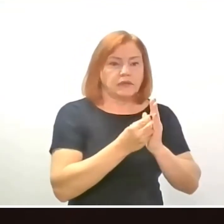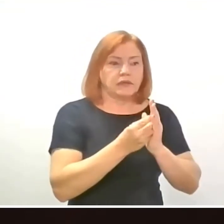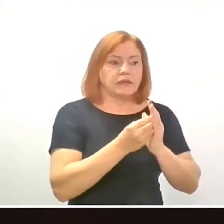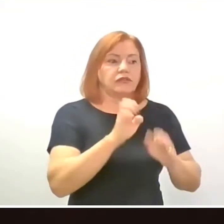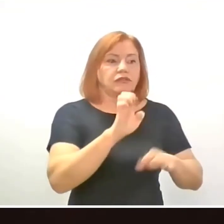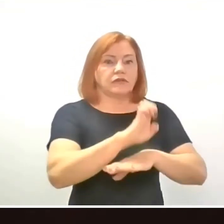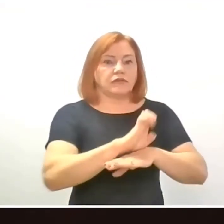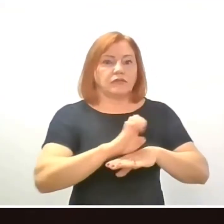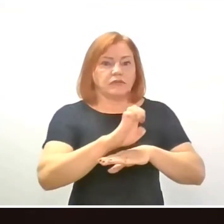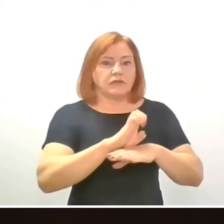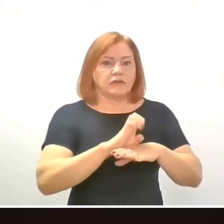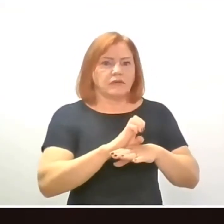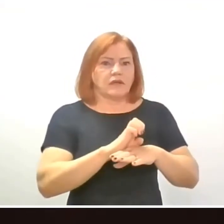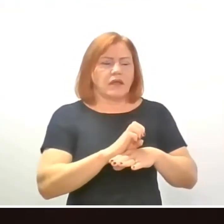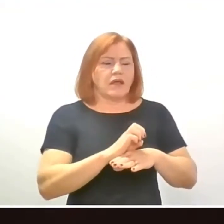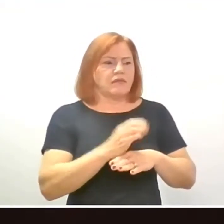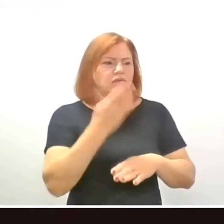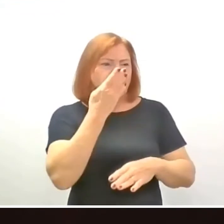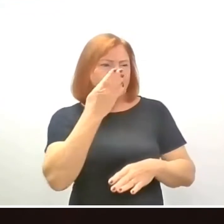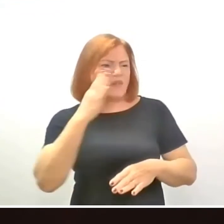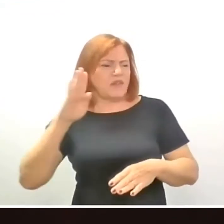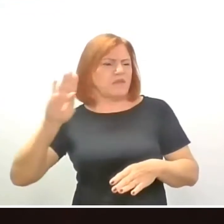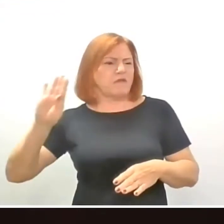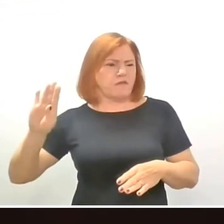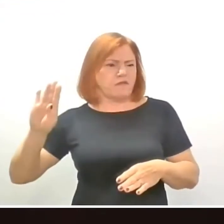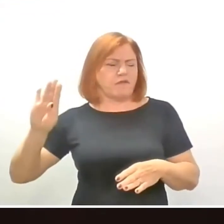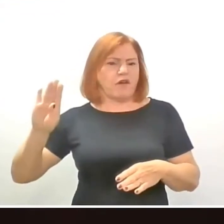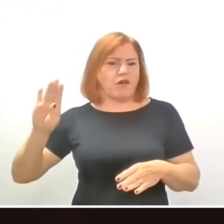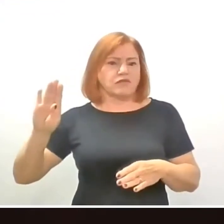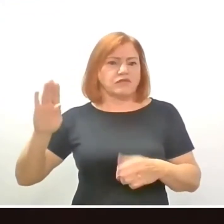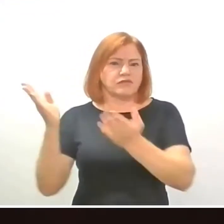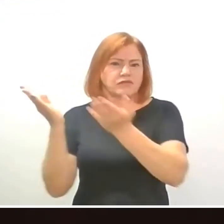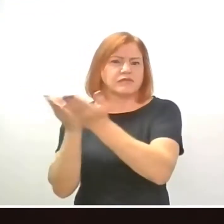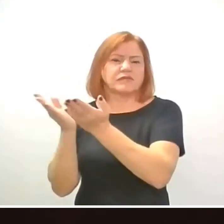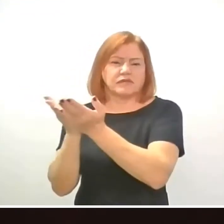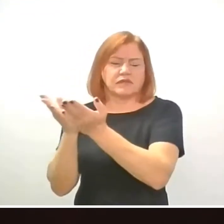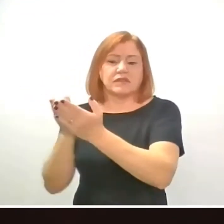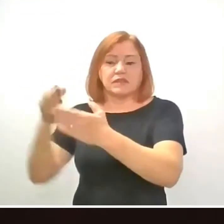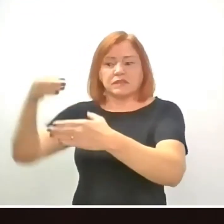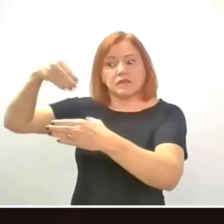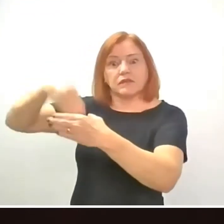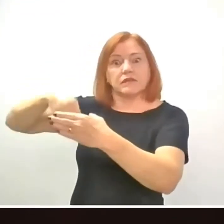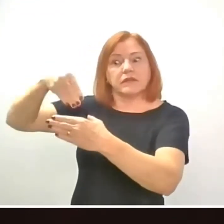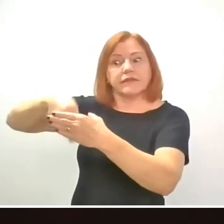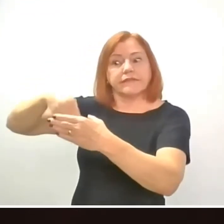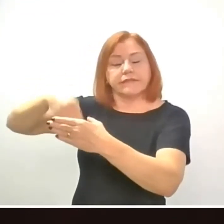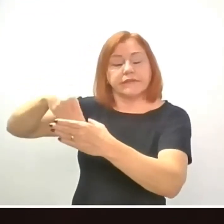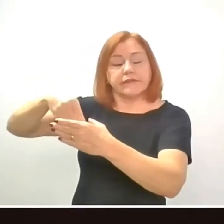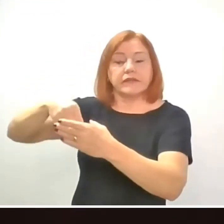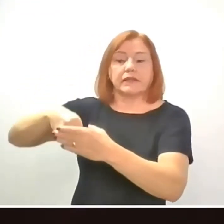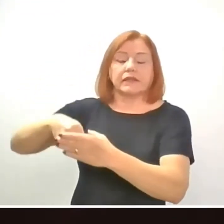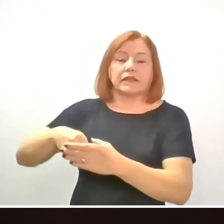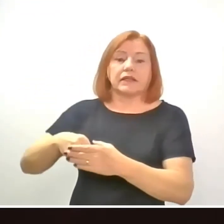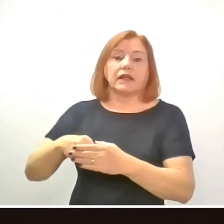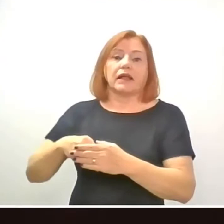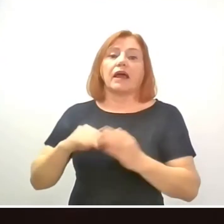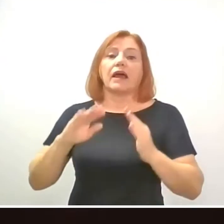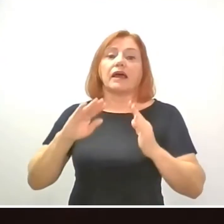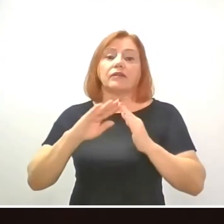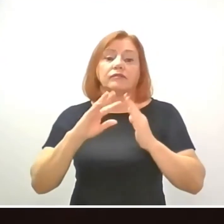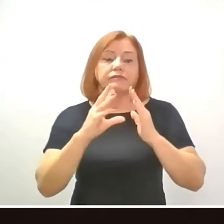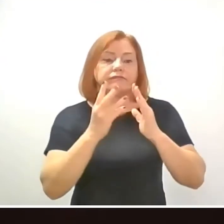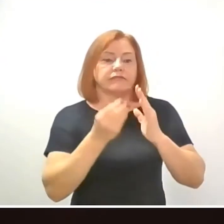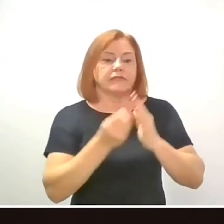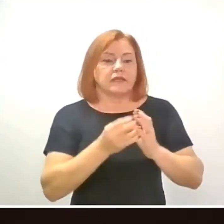por causa do favor imperial. Assim a igreja inchou, tornando-se em